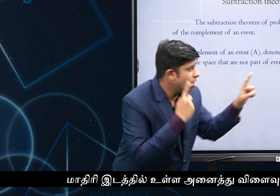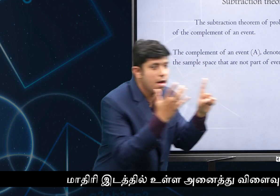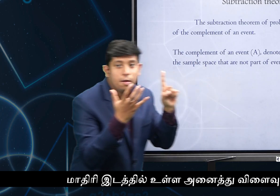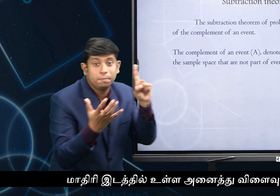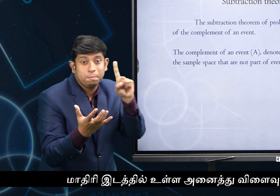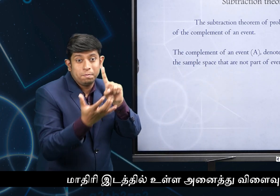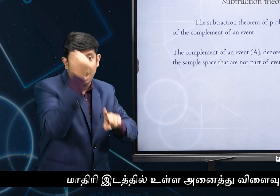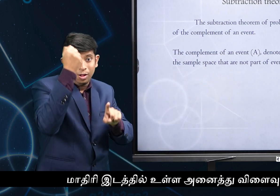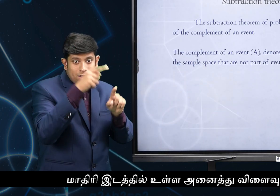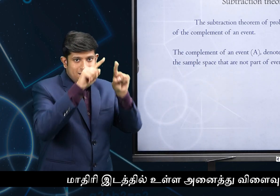குறிக்கிறது.